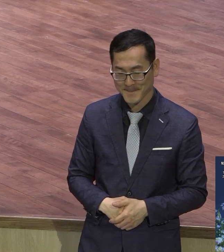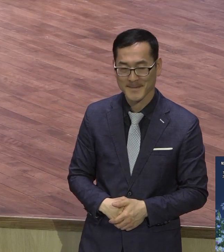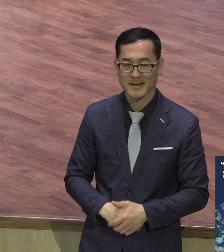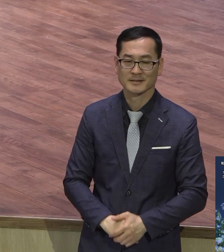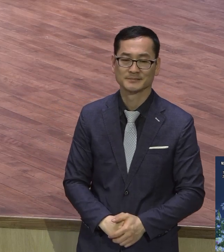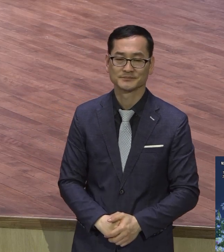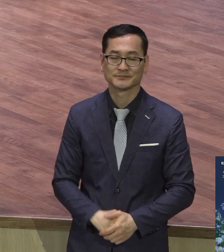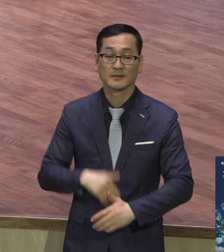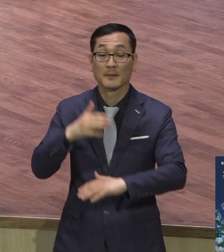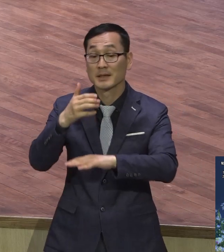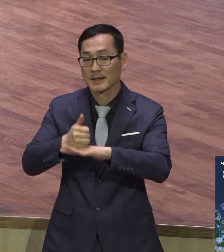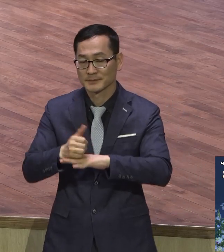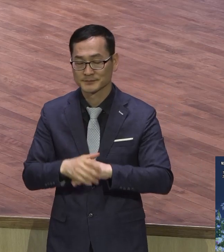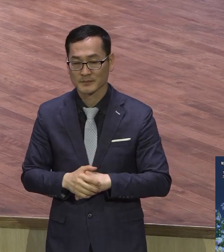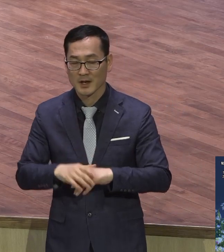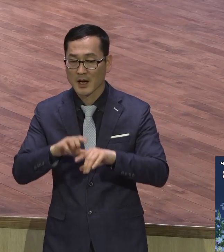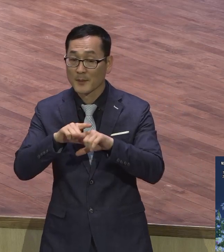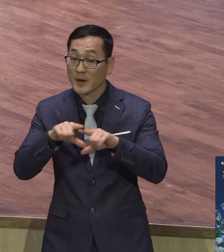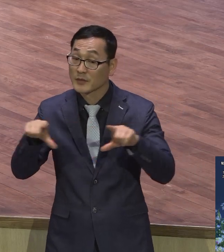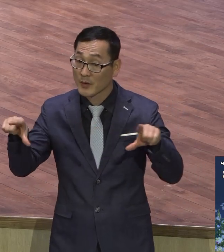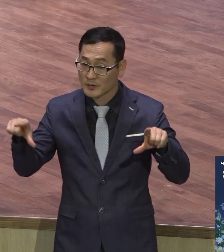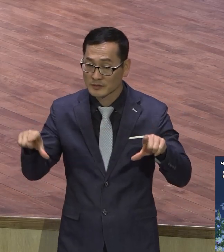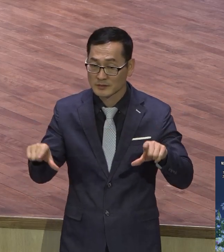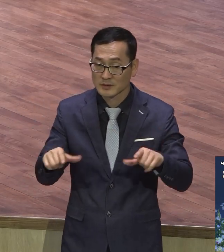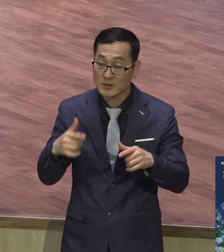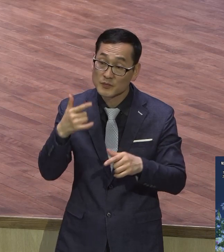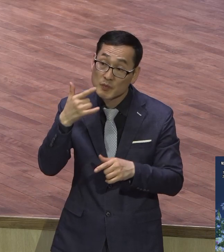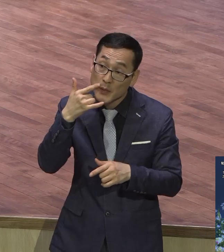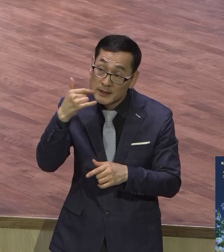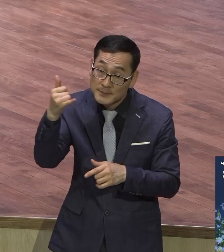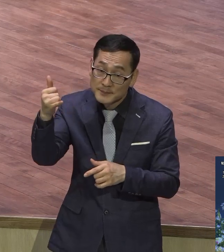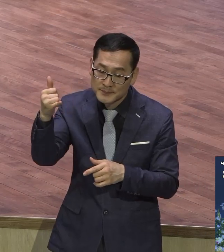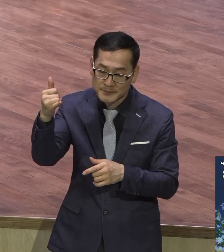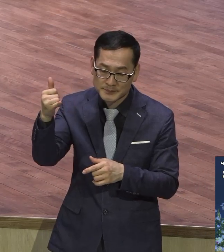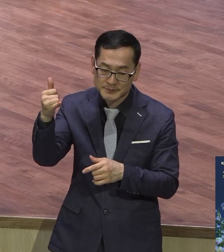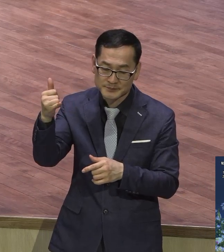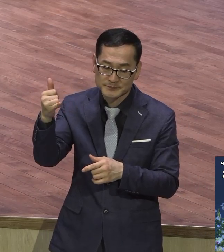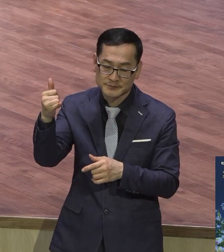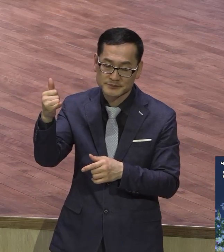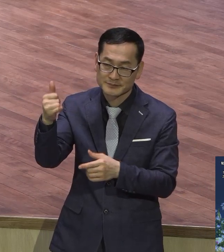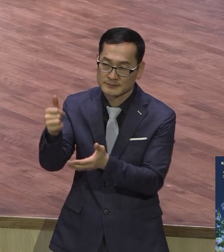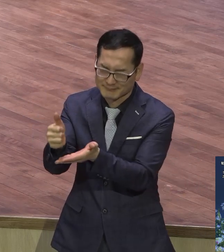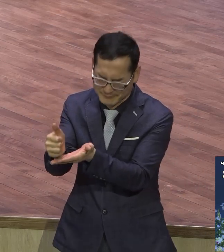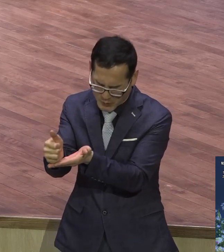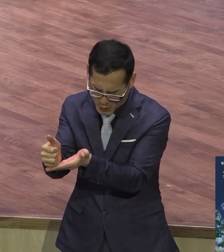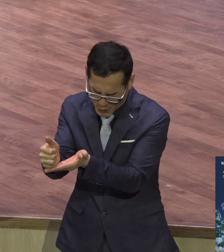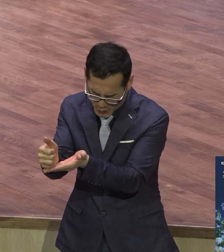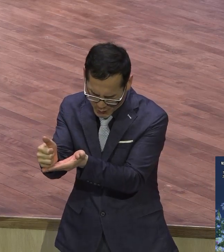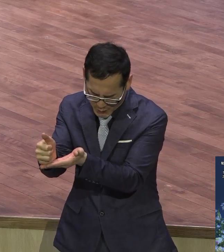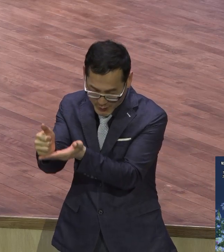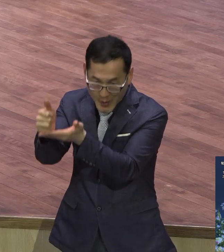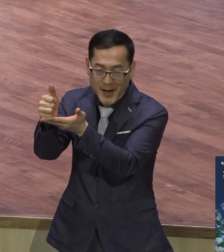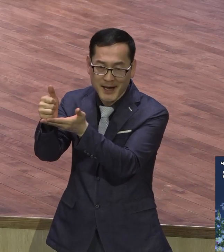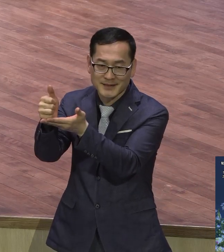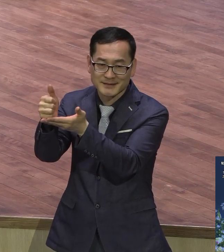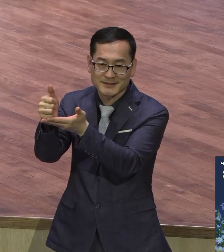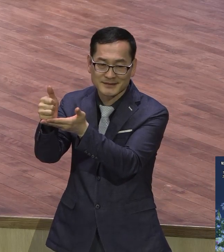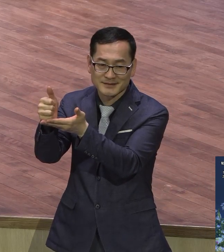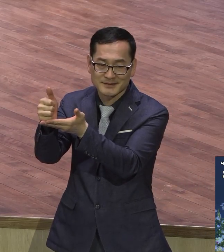결론입니다. 평상시에 부모님을 무척 그렇게 공경 하는 한